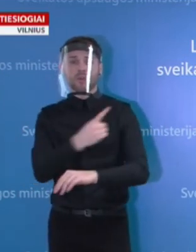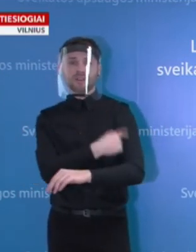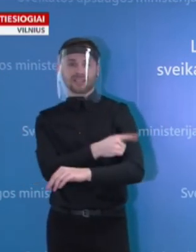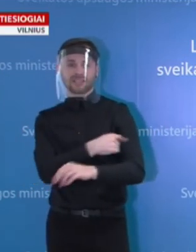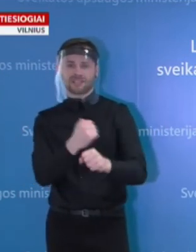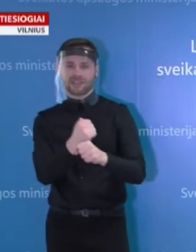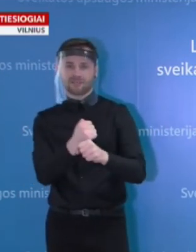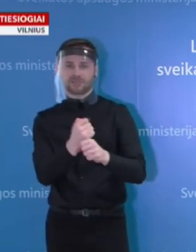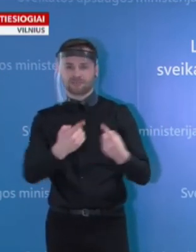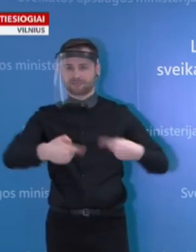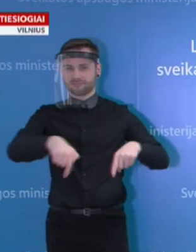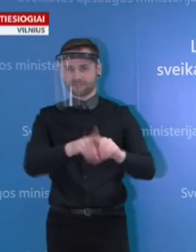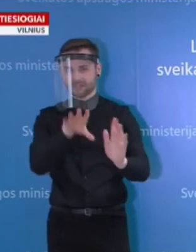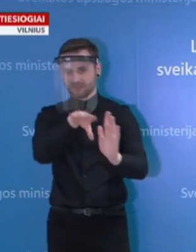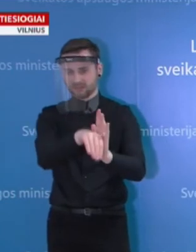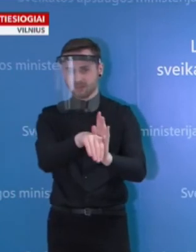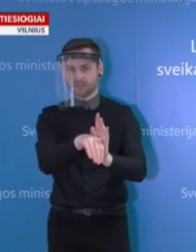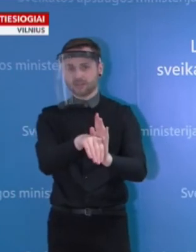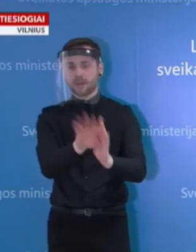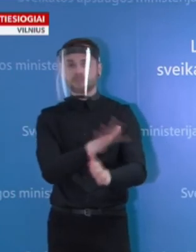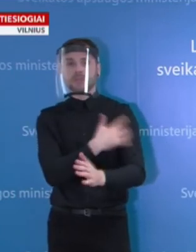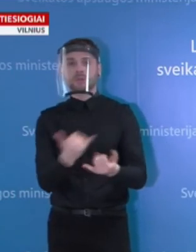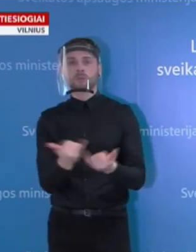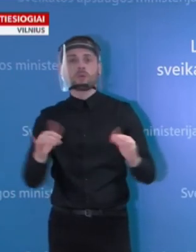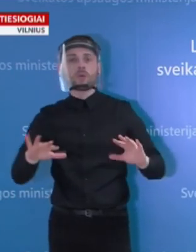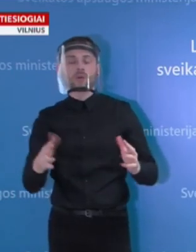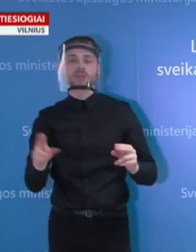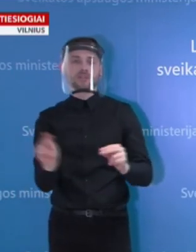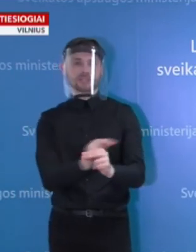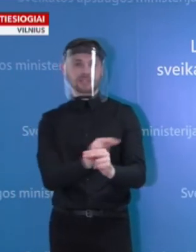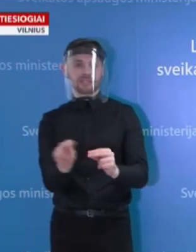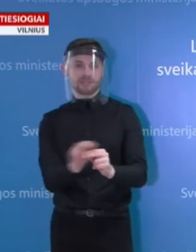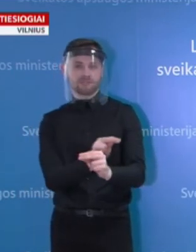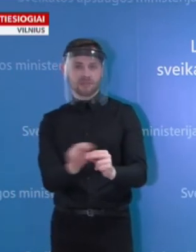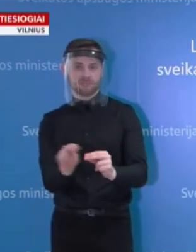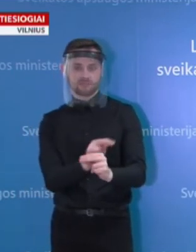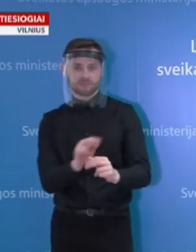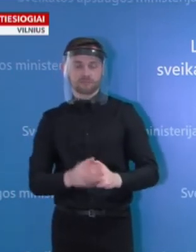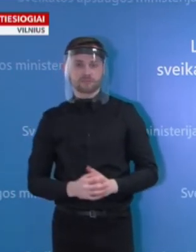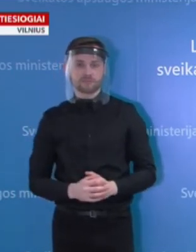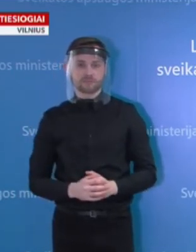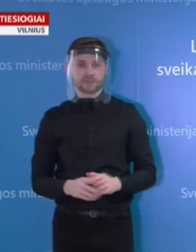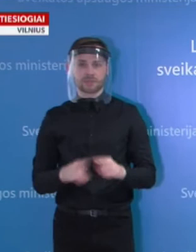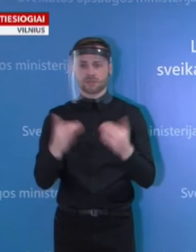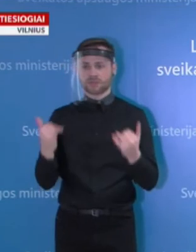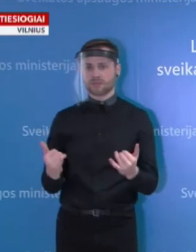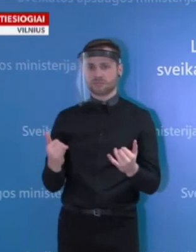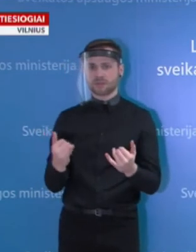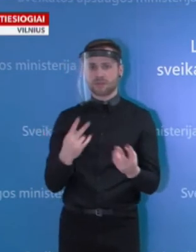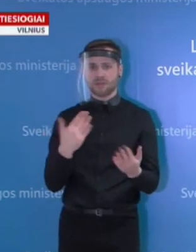ir absoliuti dauguma paslaugų, tai yra gydymo paslaugos, yra švelniai tariant, atrodo